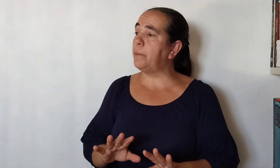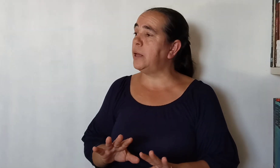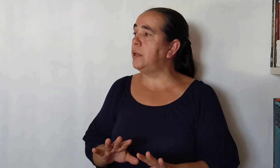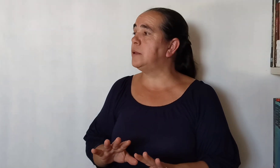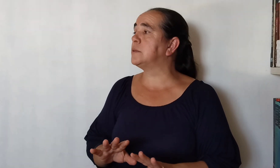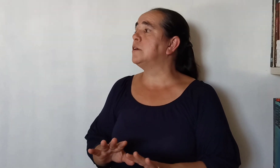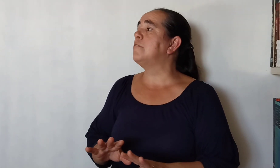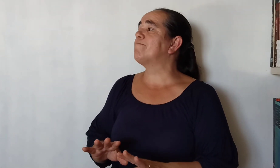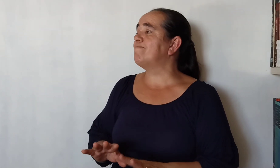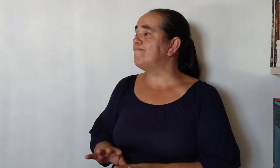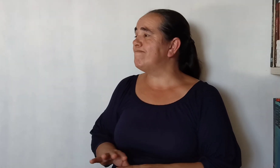para eles.